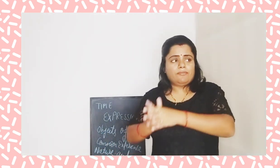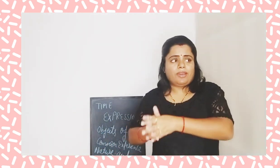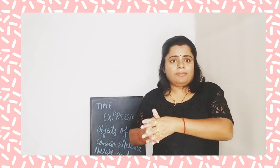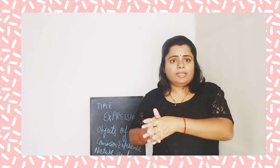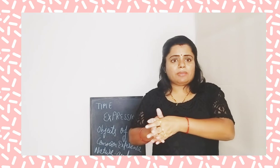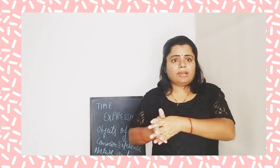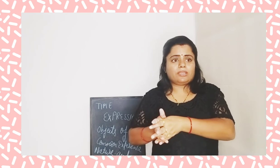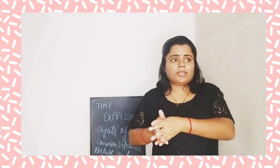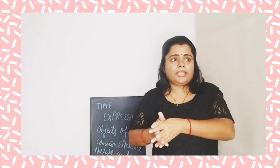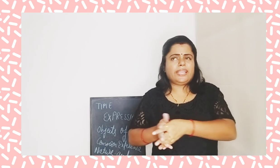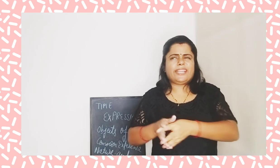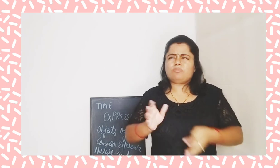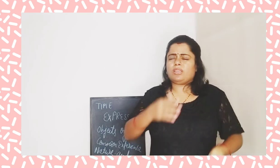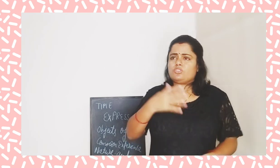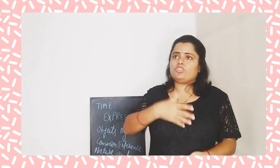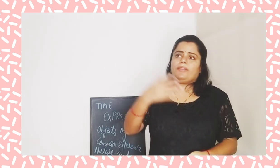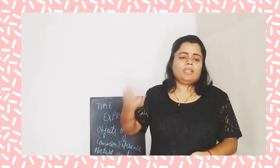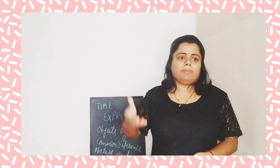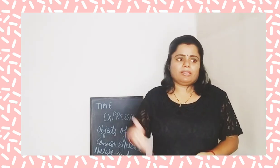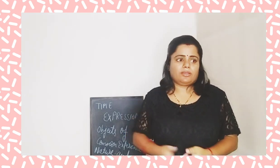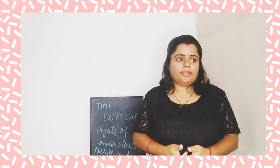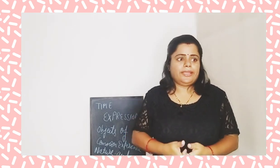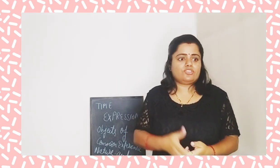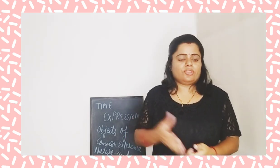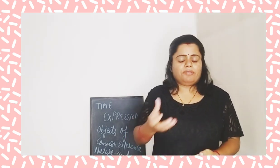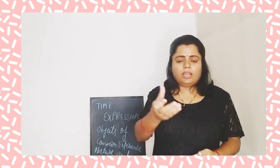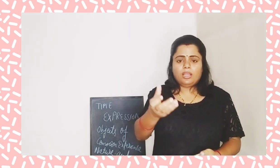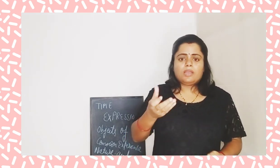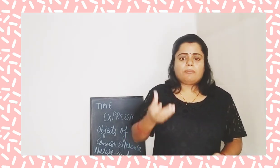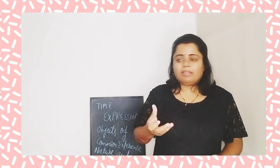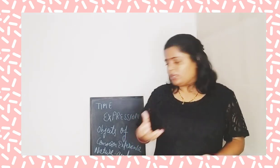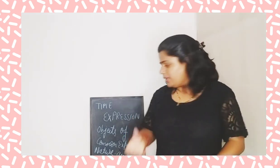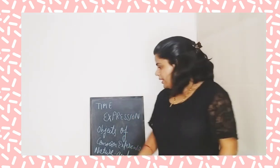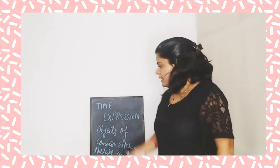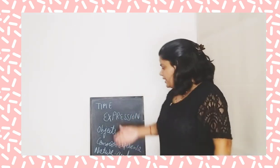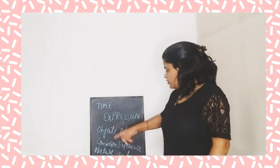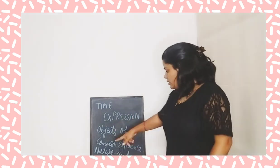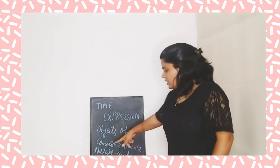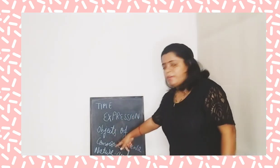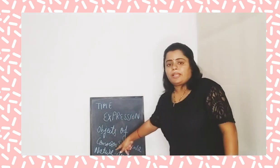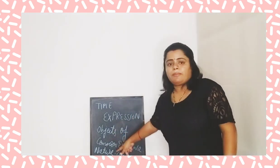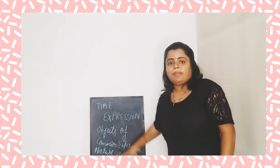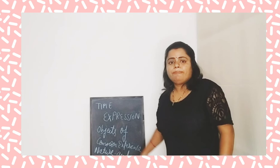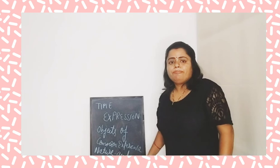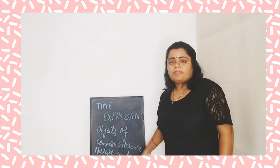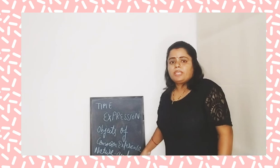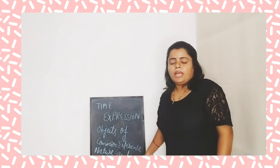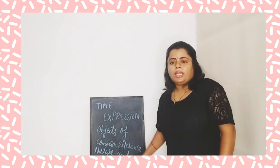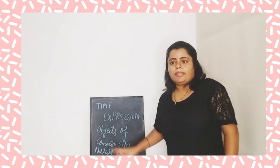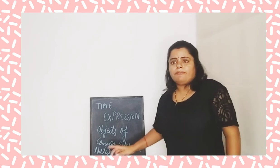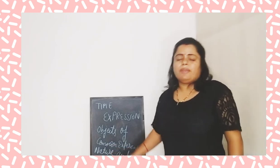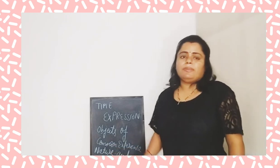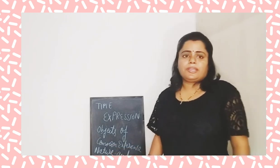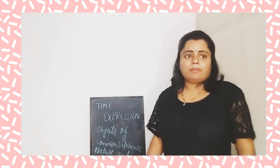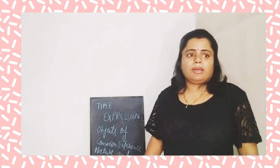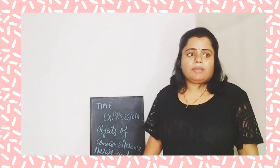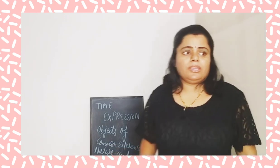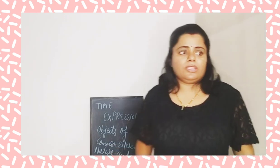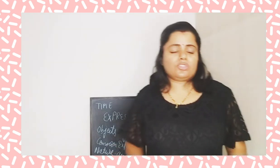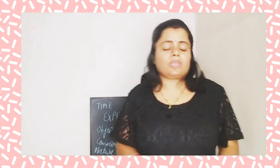environment की बात कर रहे हैं, लेकिन हम generally बात कर रहे हैं, एक general बात कर रहे हैं nature के बारे में या environment के बारे में, nature के बारे